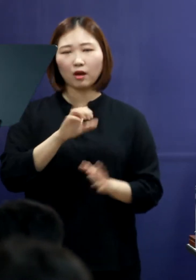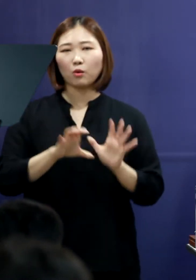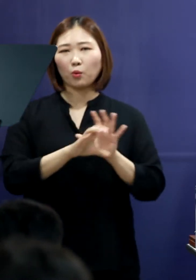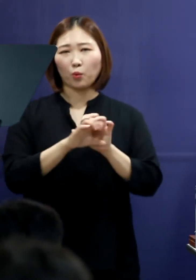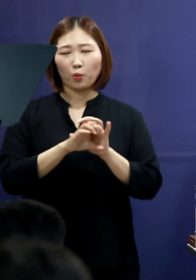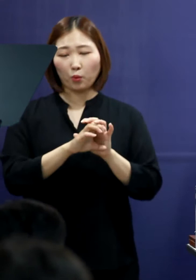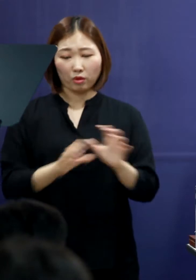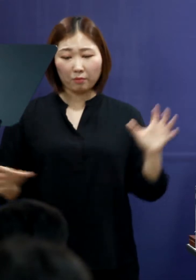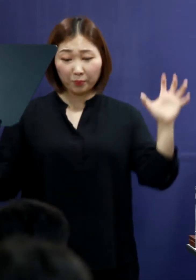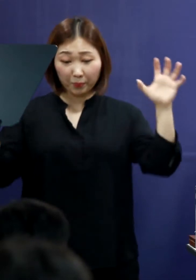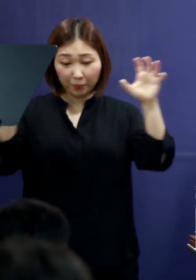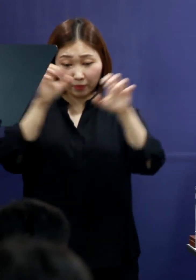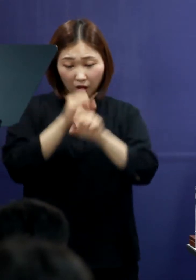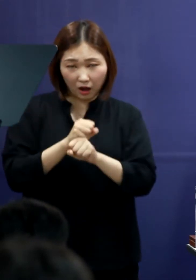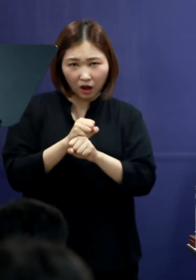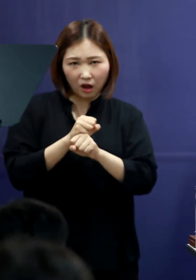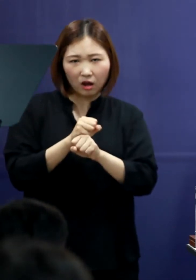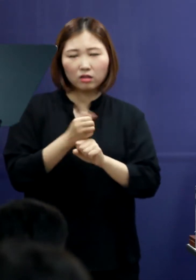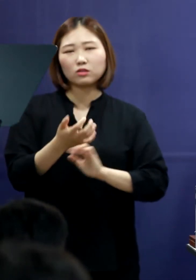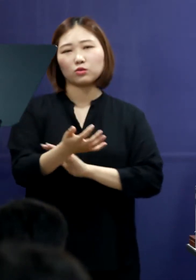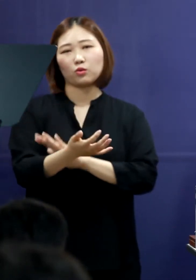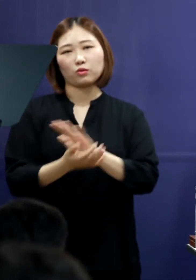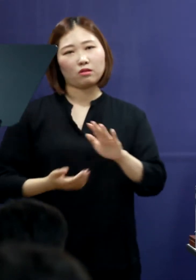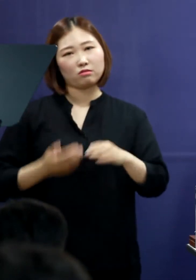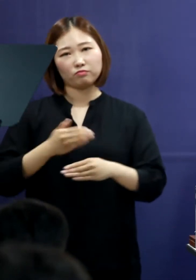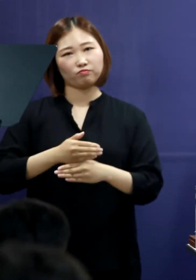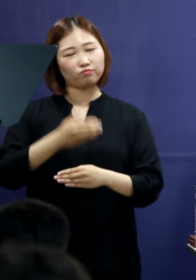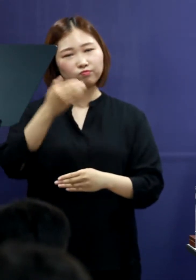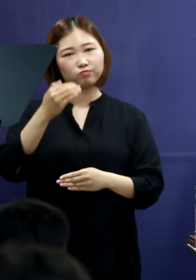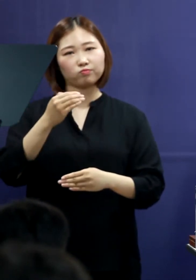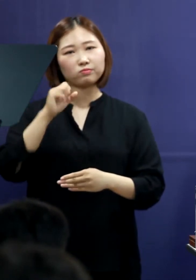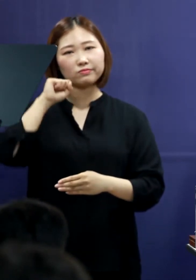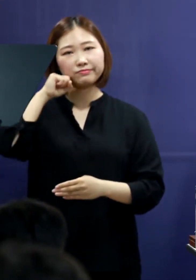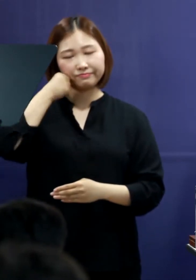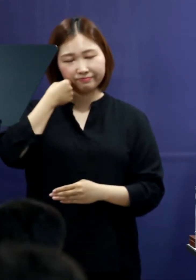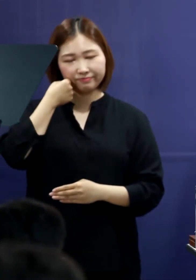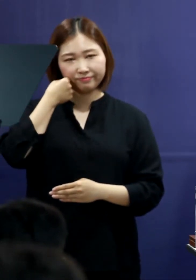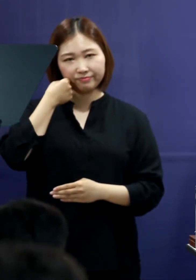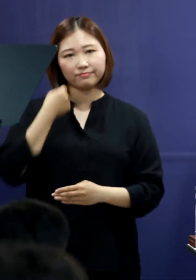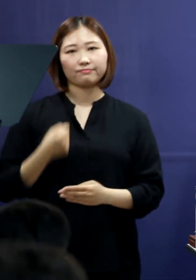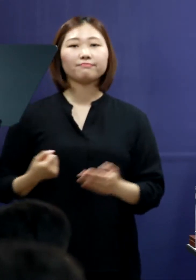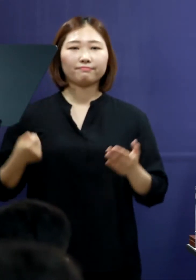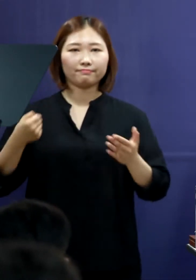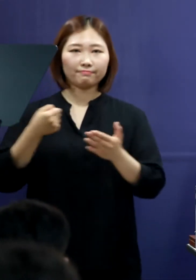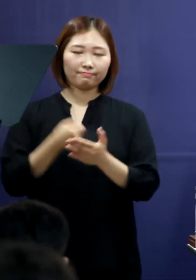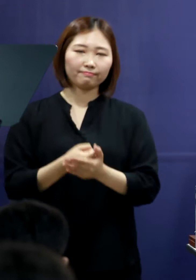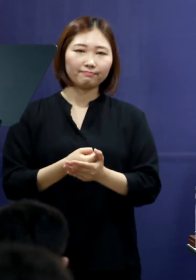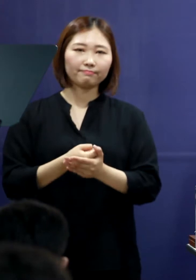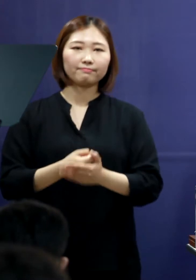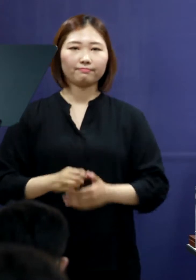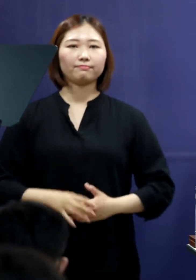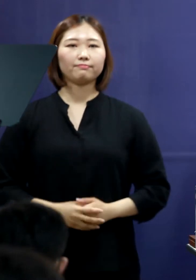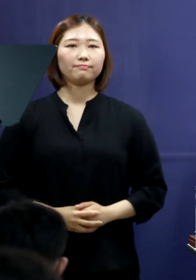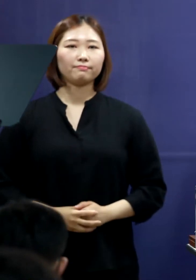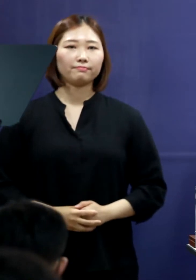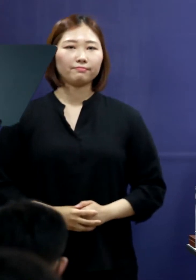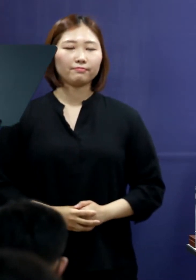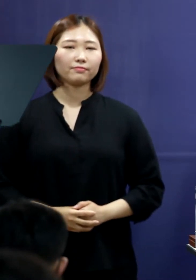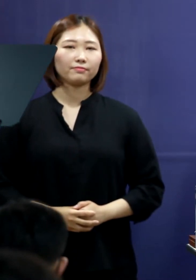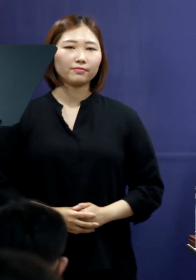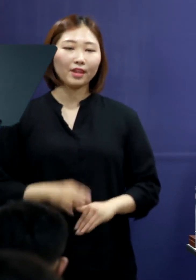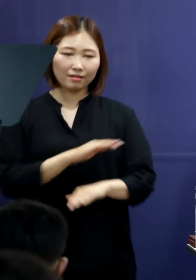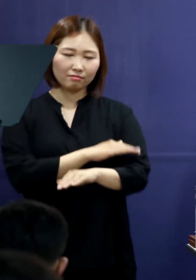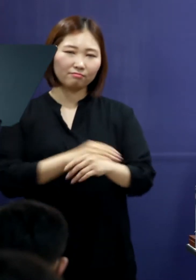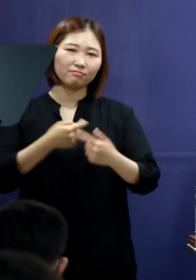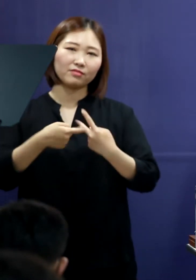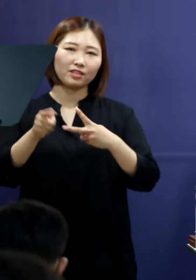당분간 물놀이 시설을 열지 않는 것이 좋겠다 이렇게 판단했습니다. 좀 잘